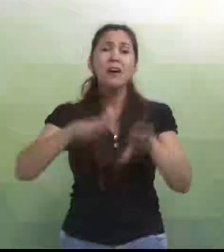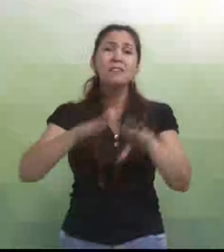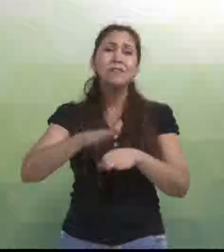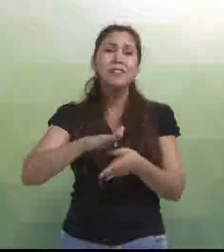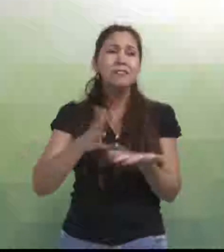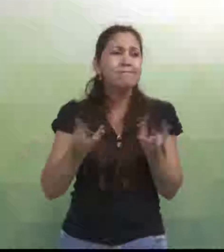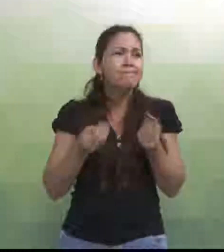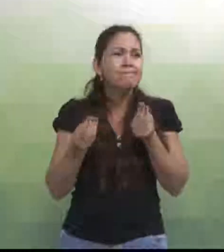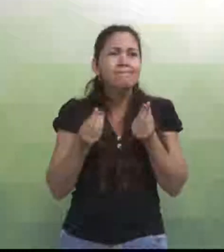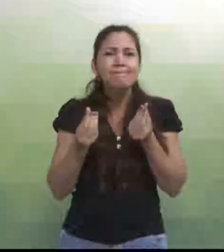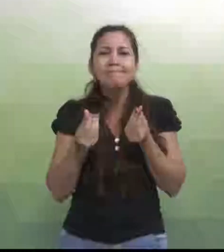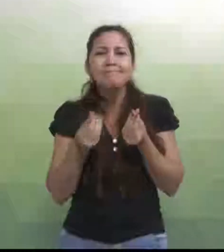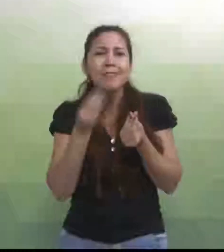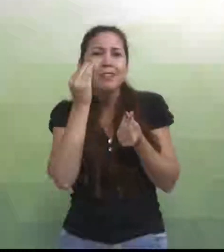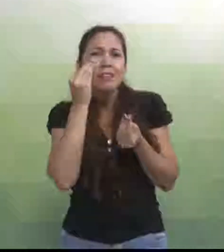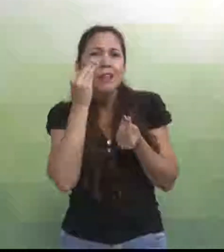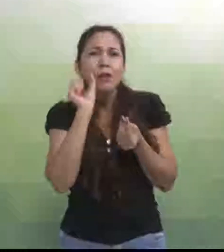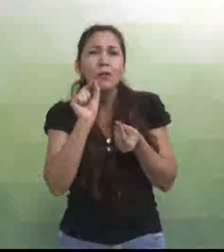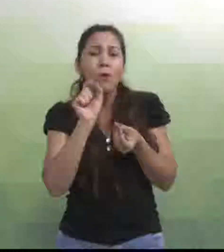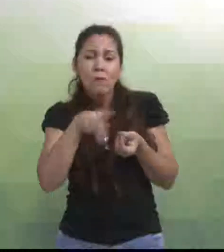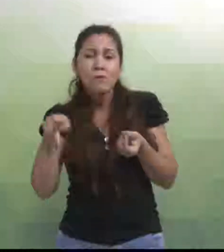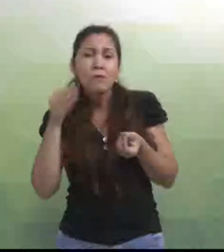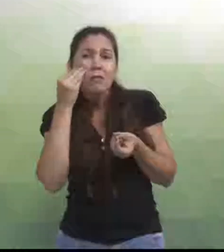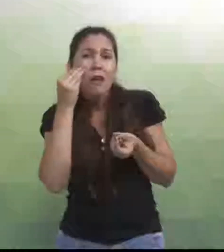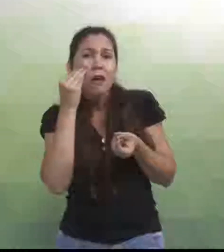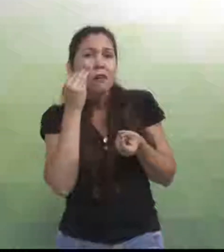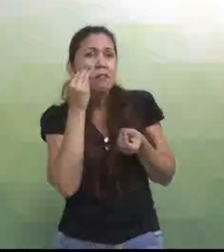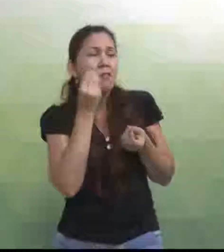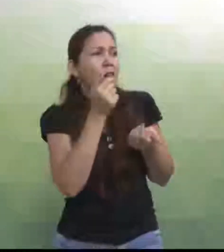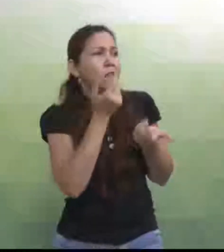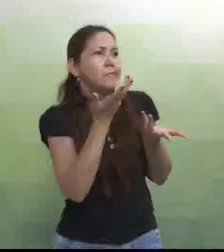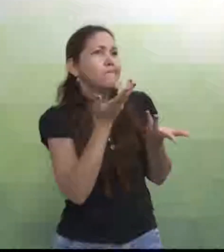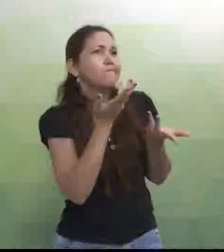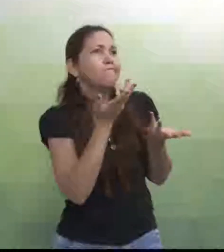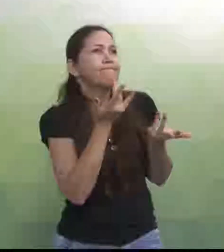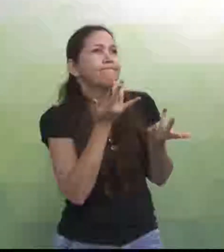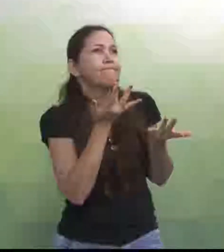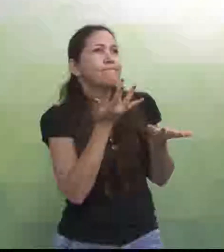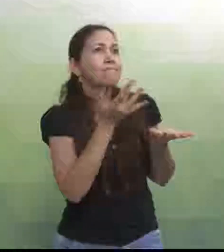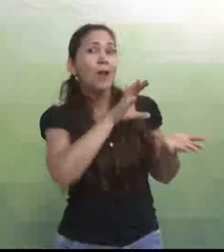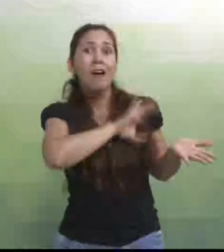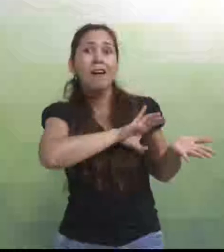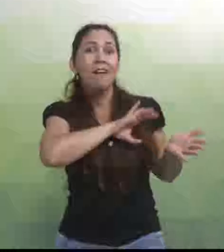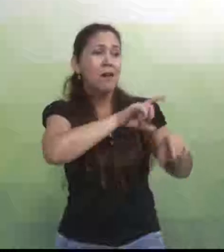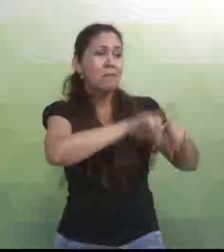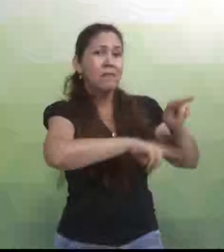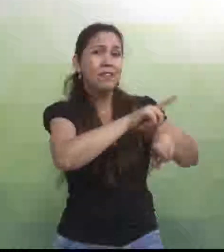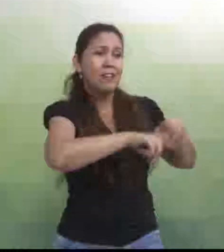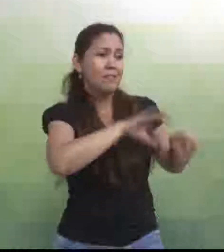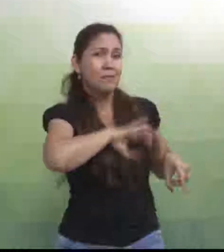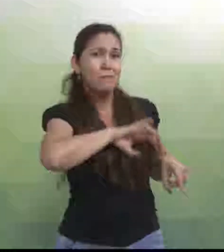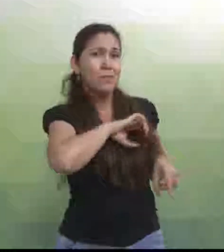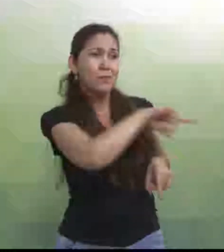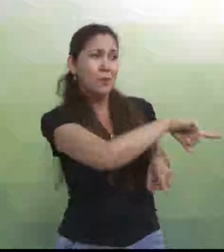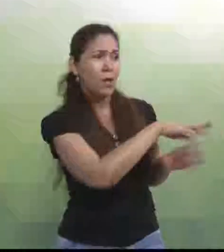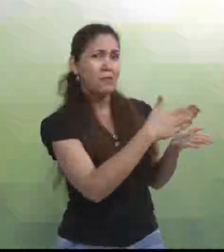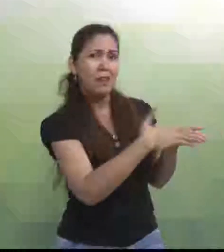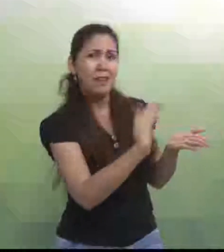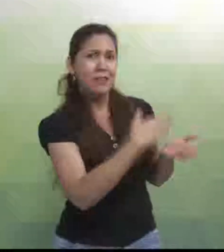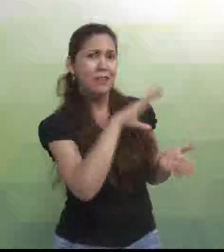professor ele tenta utilizar os materiais, livros, para o ensino do português. Então, percebo,